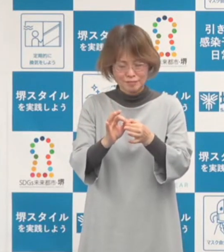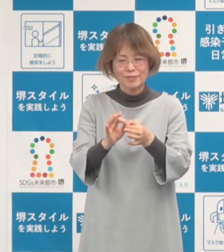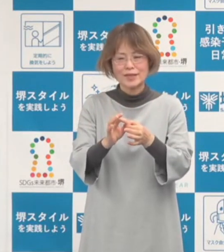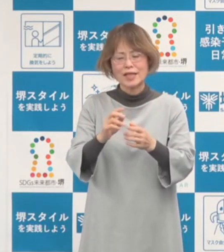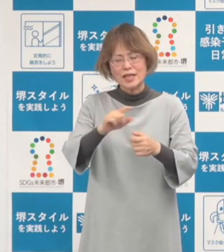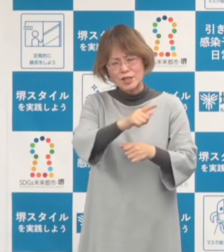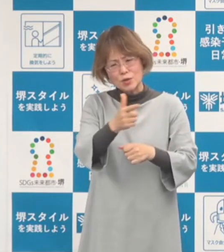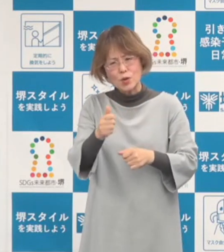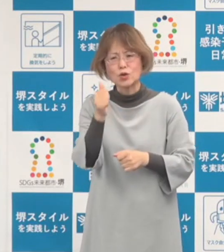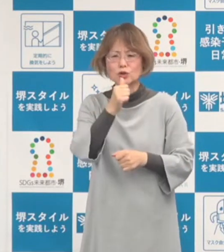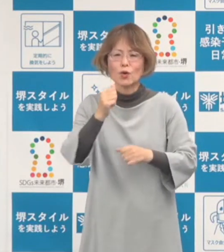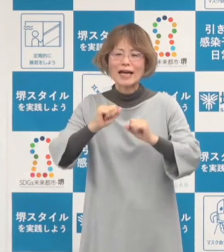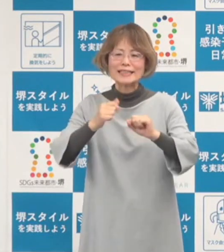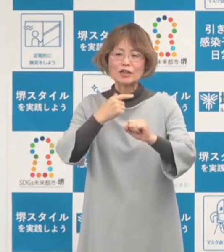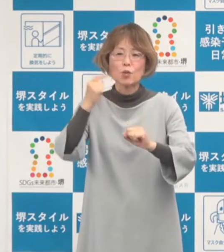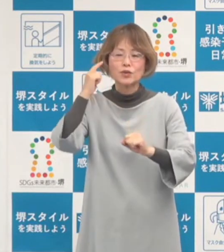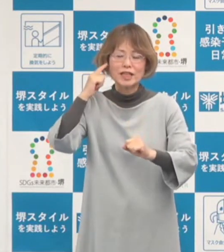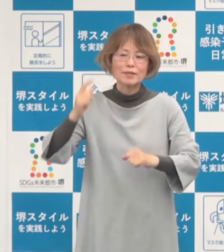できるようにしたいと思います。